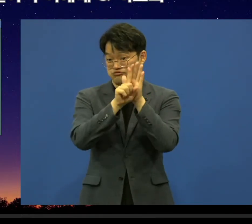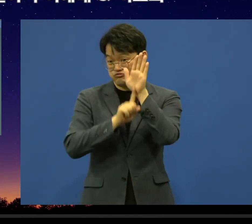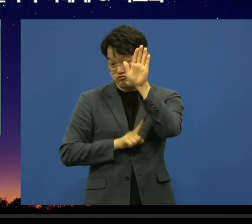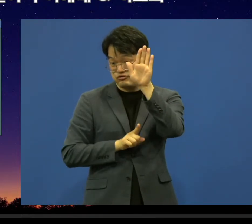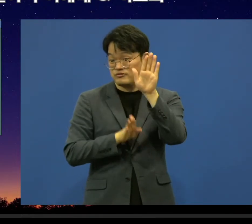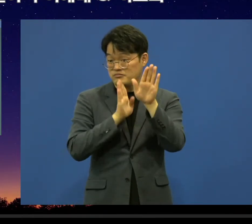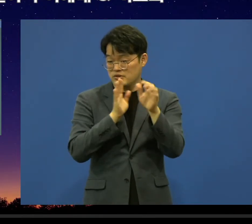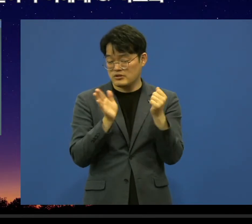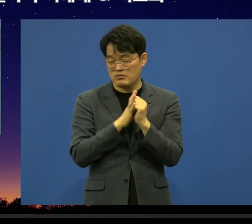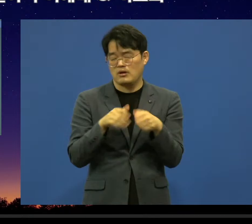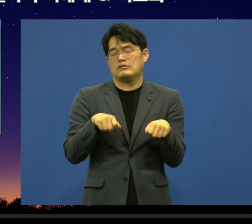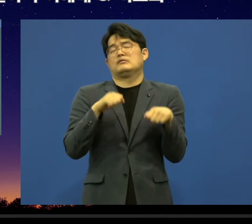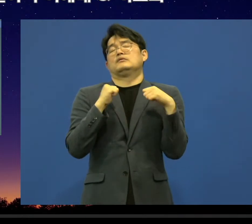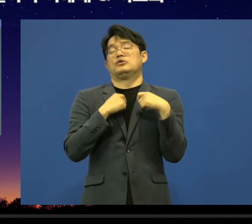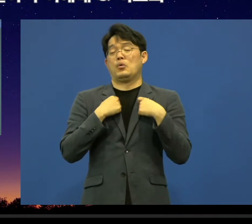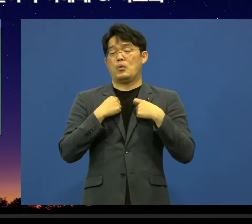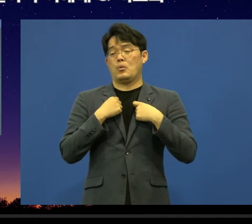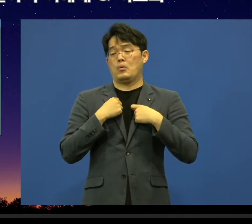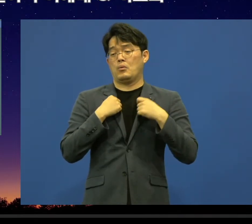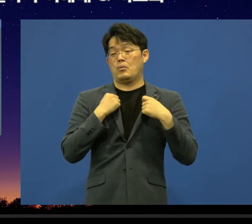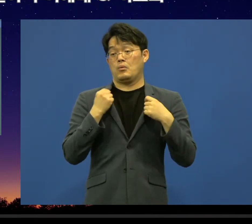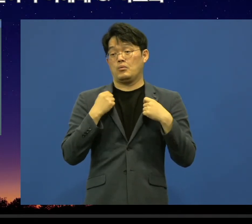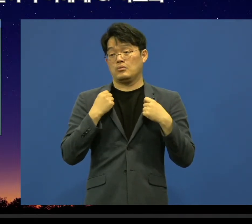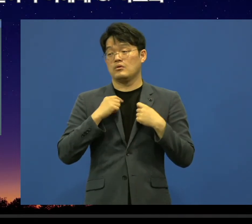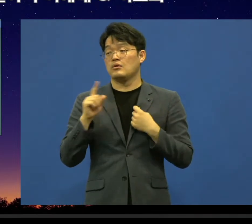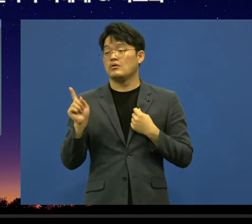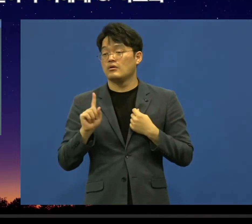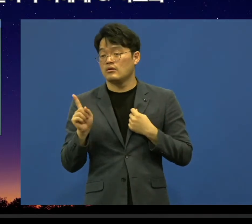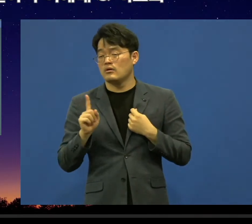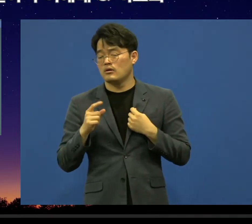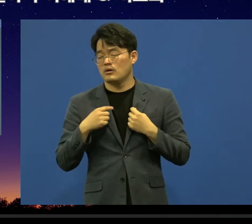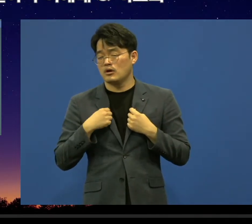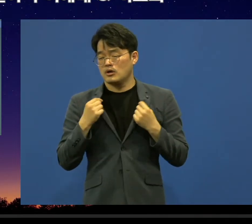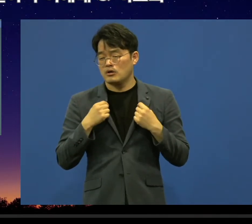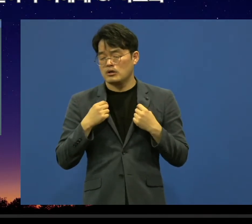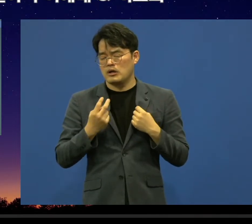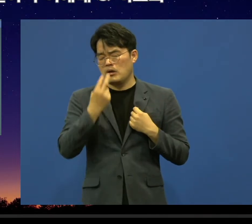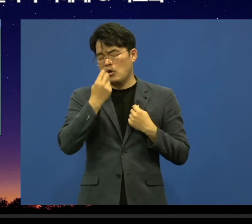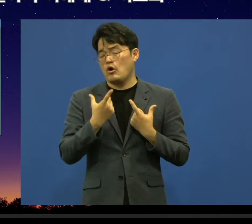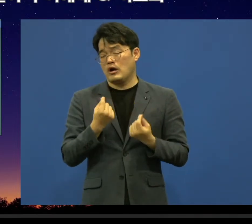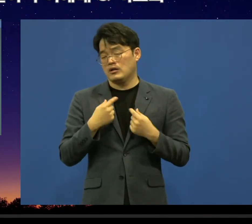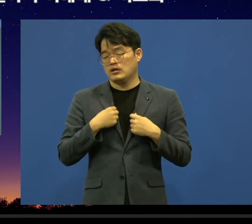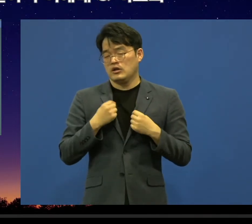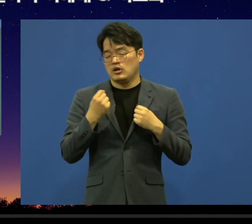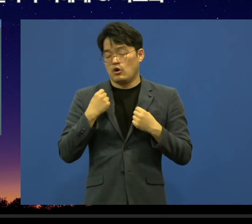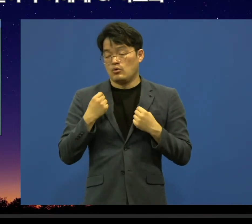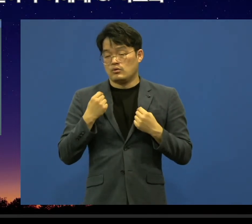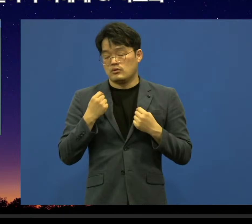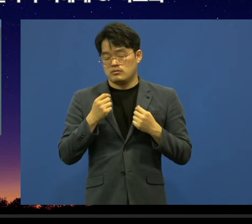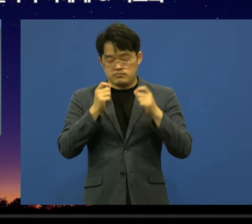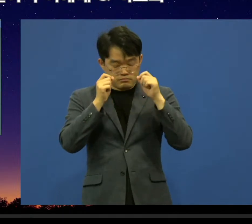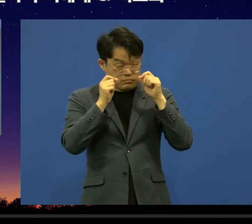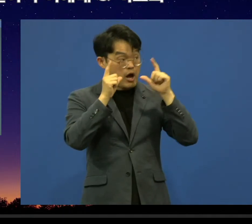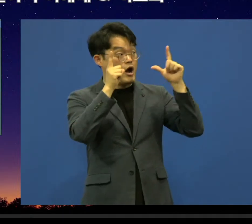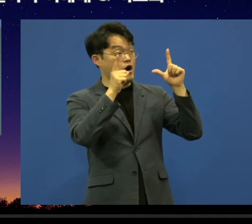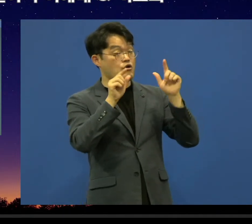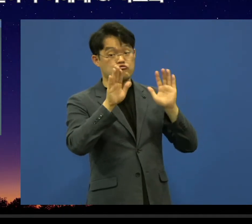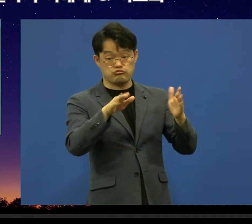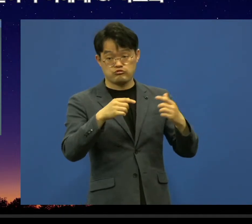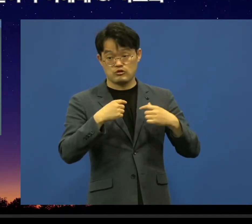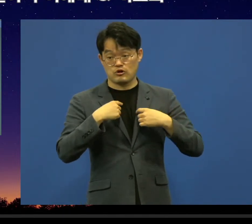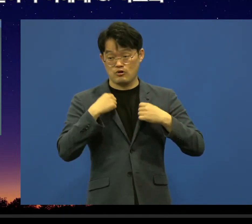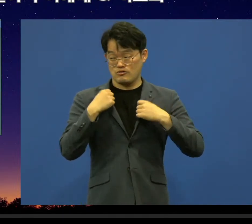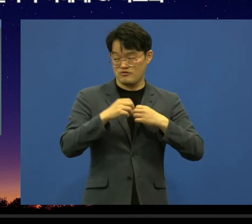춥기 때문에 이 겉옷이 없으면 얼어 죽어요. 그러니까 자신의 생명과 같은 겉옷, 그것을